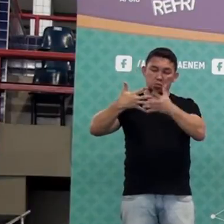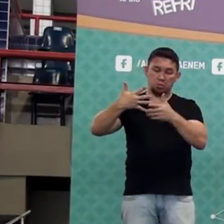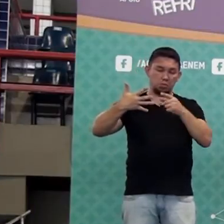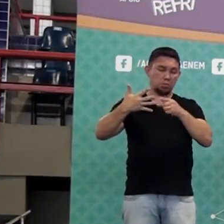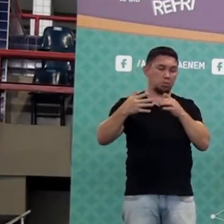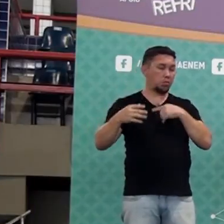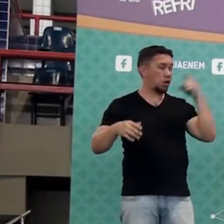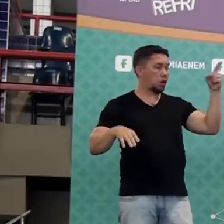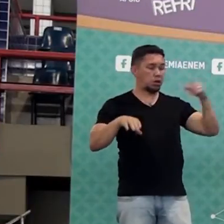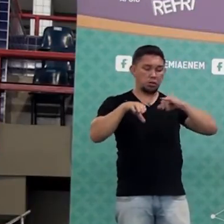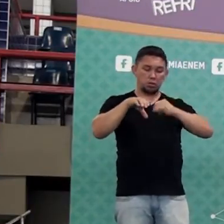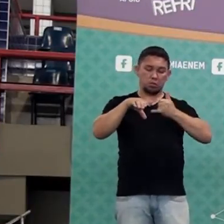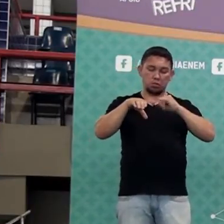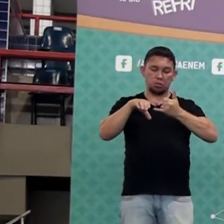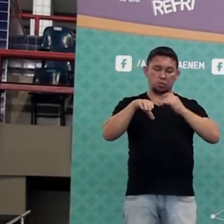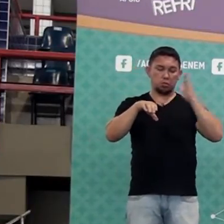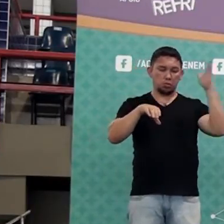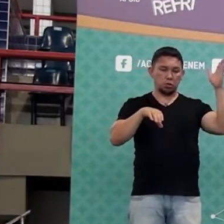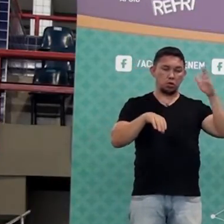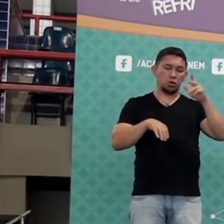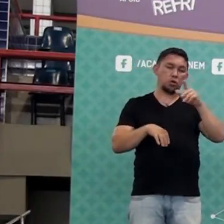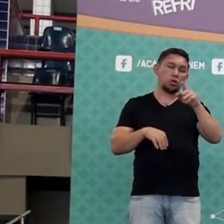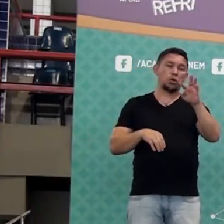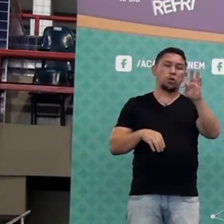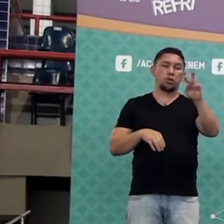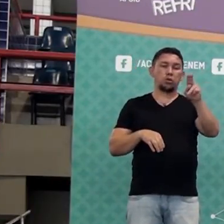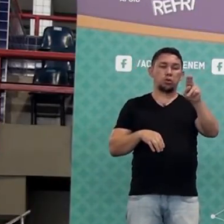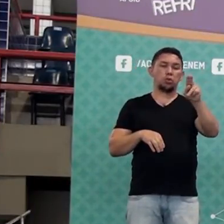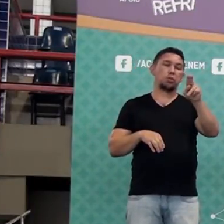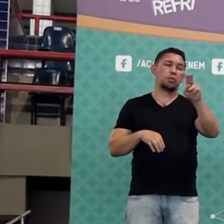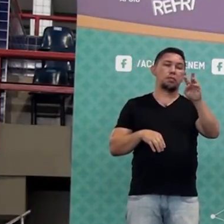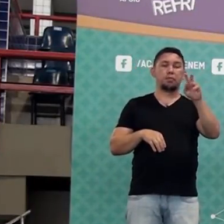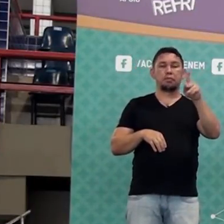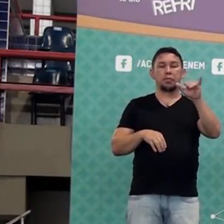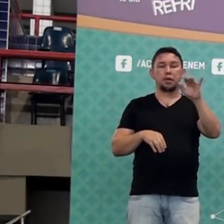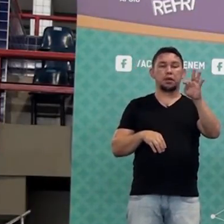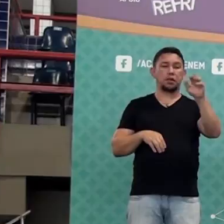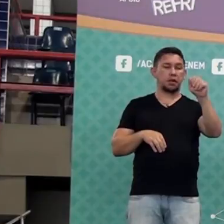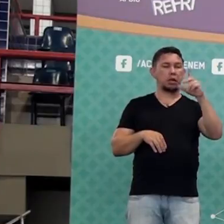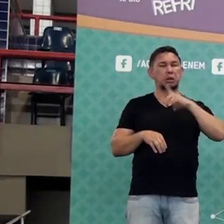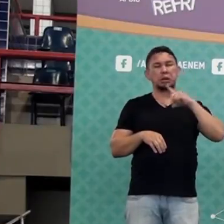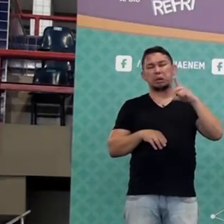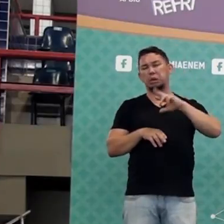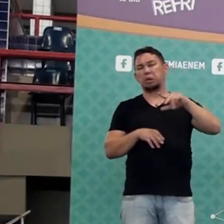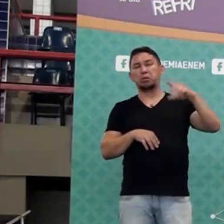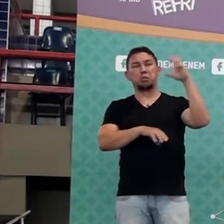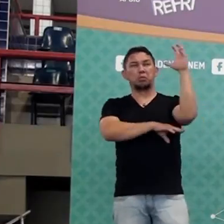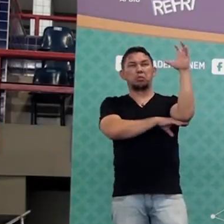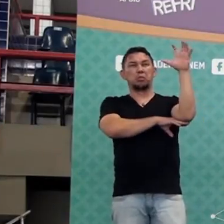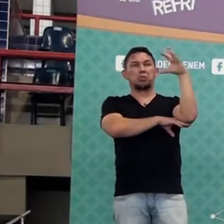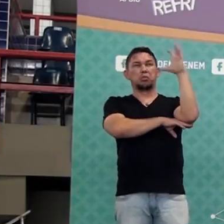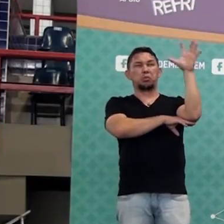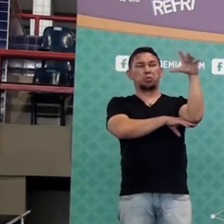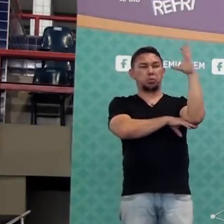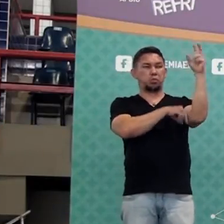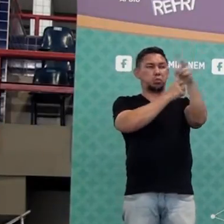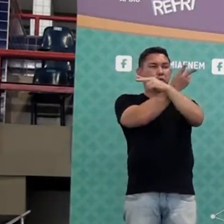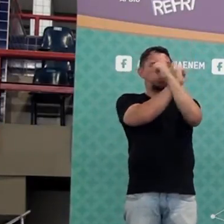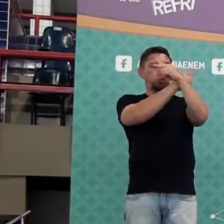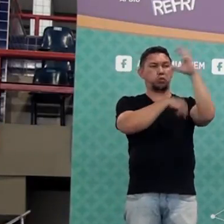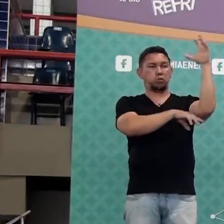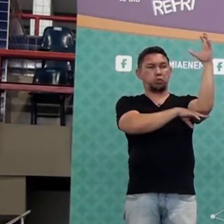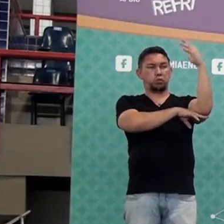de Jericoacoara, Bitupitá, você vai ver que tem vários parques eólicos instalados ao longo do